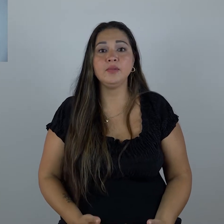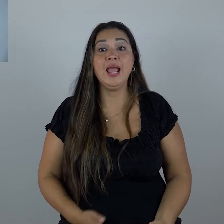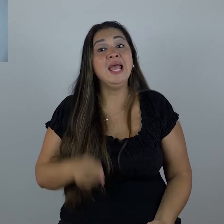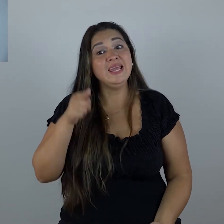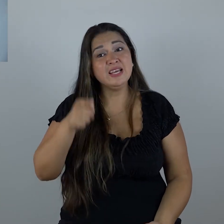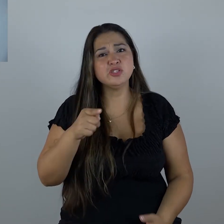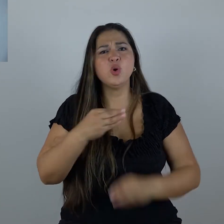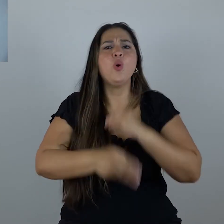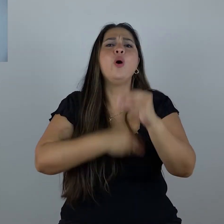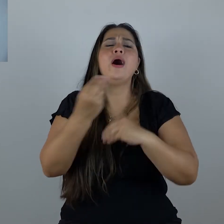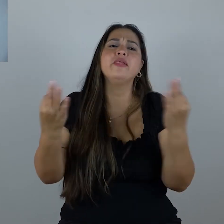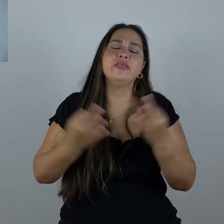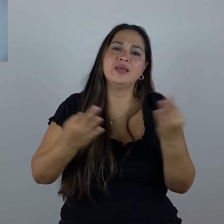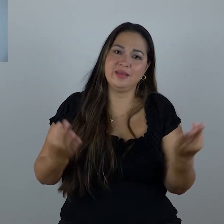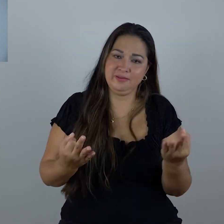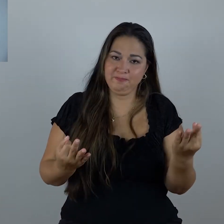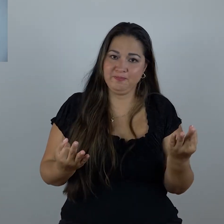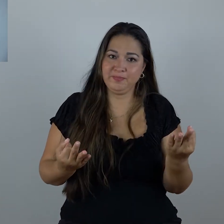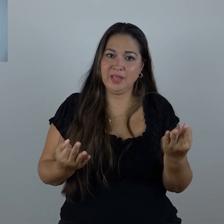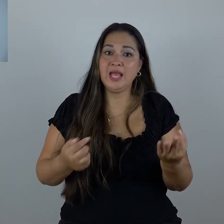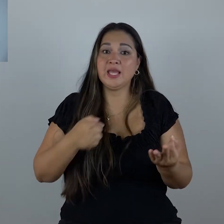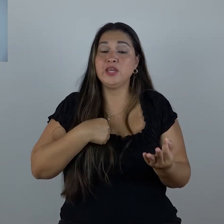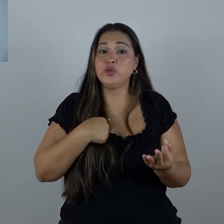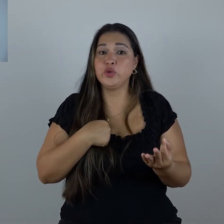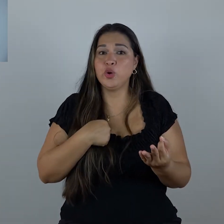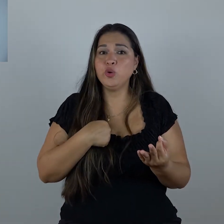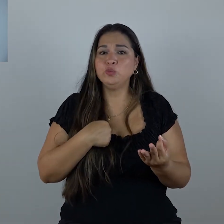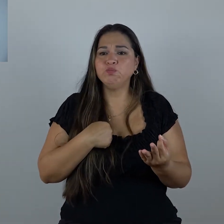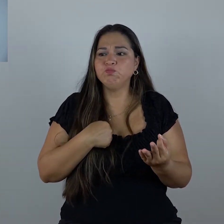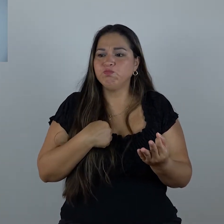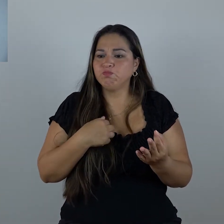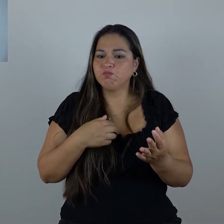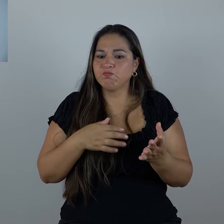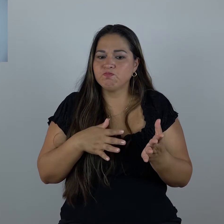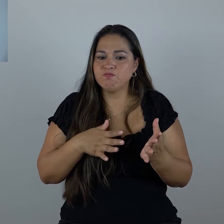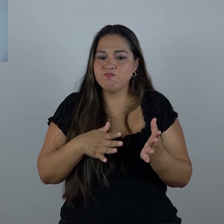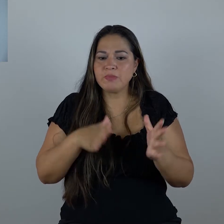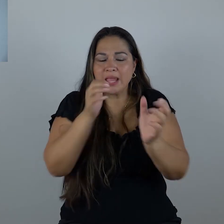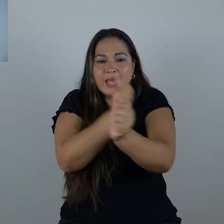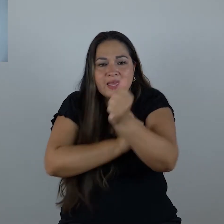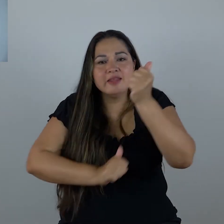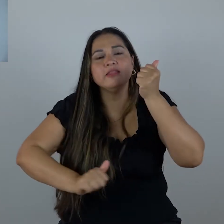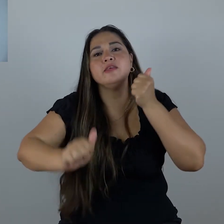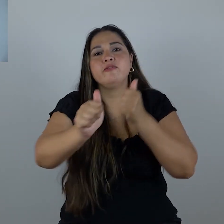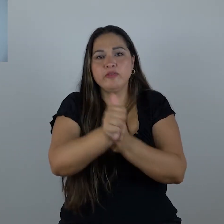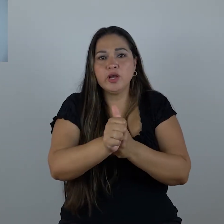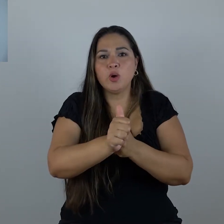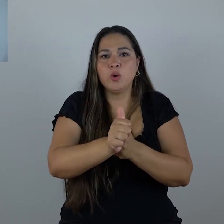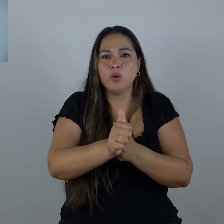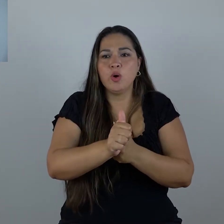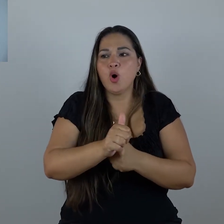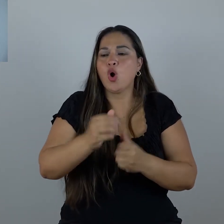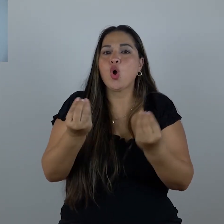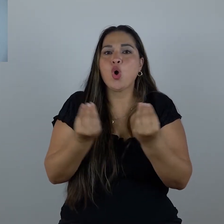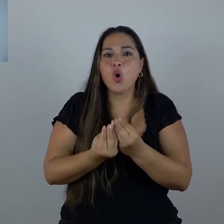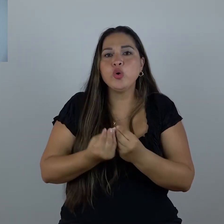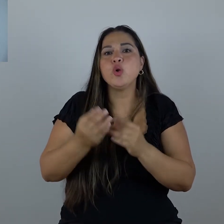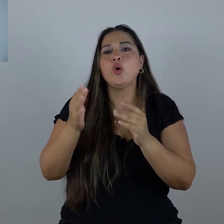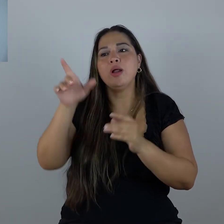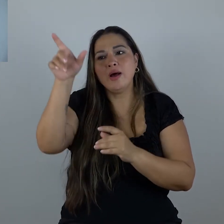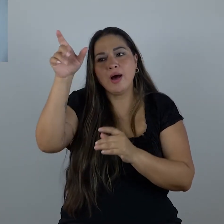que me identifico con la obra de Jesucristo en la cruz del Calvario, y lo que estoy diciendo a aquellos que están viendo cómo soy